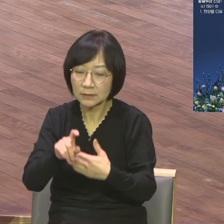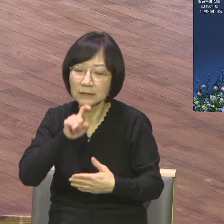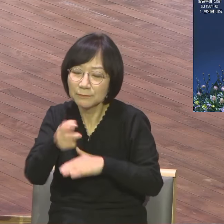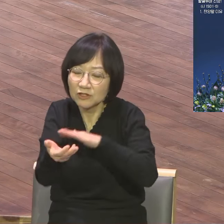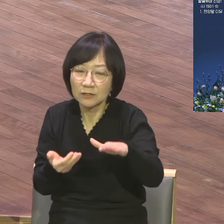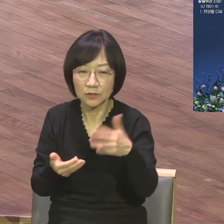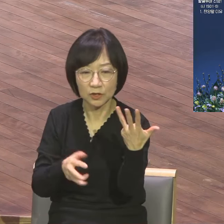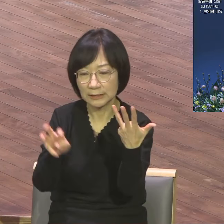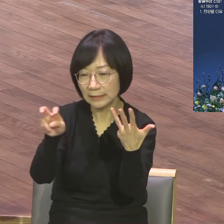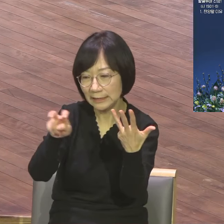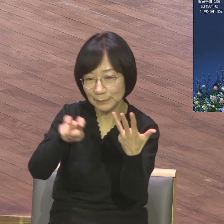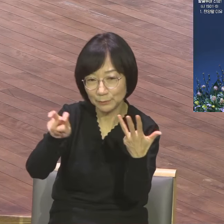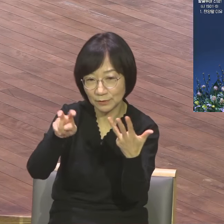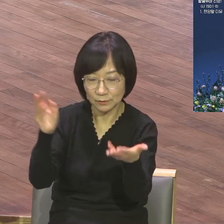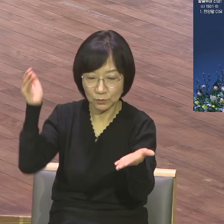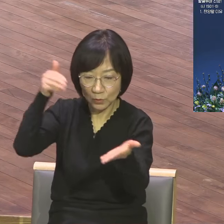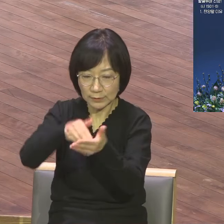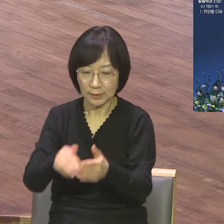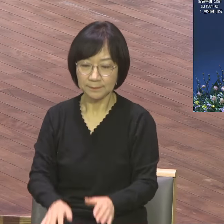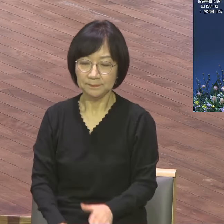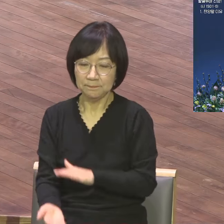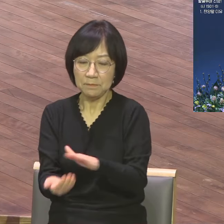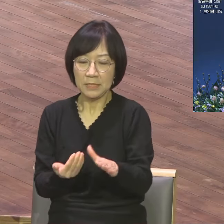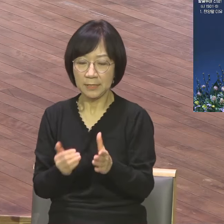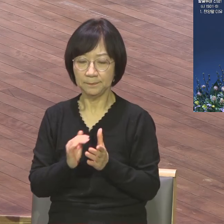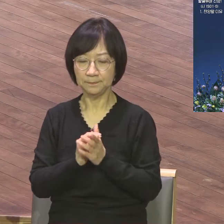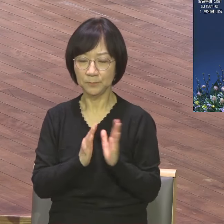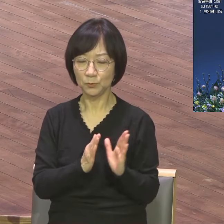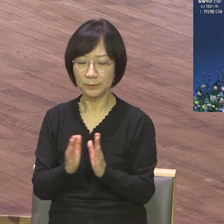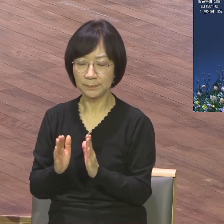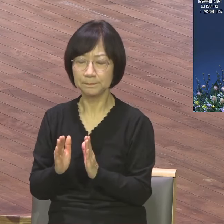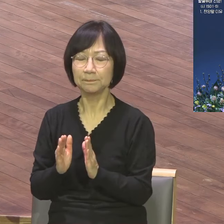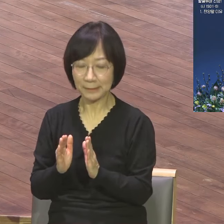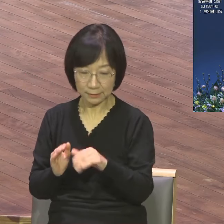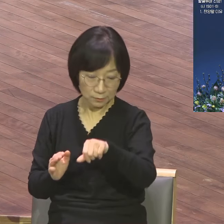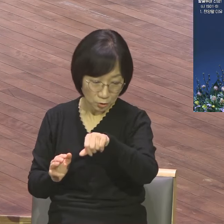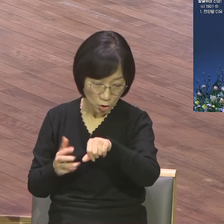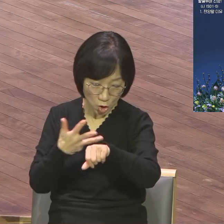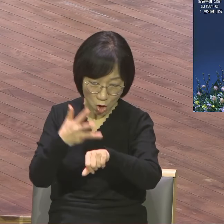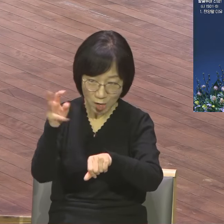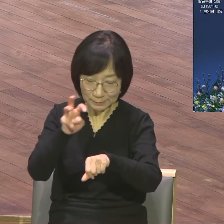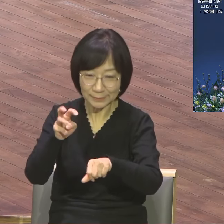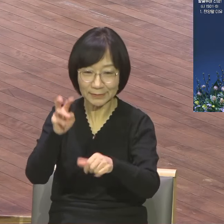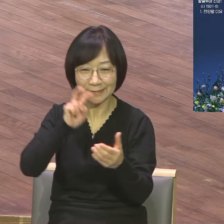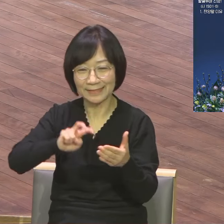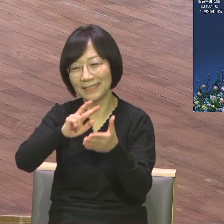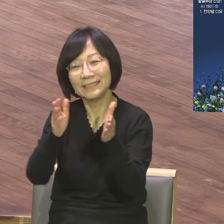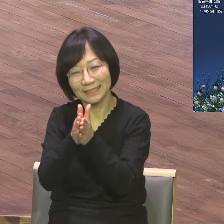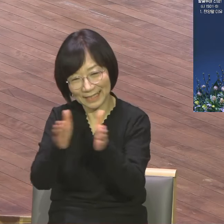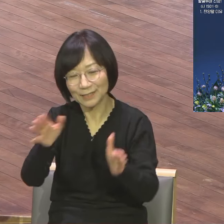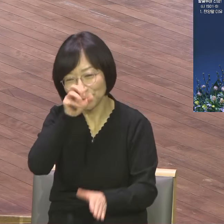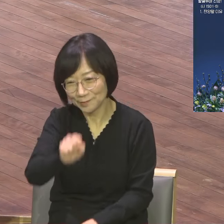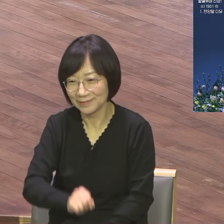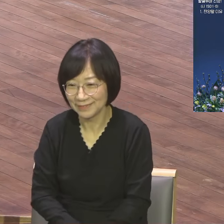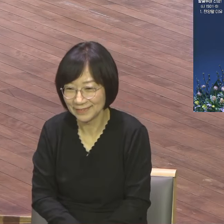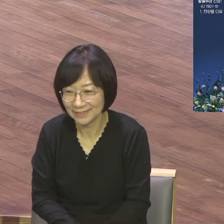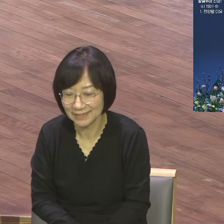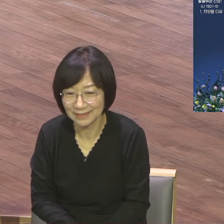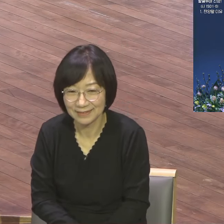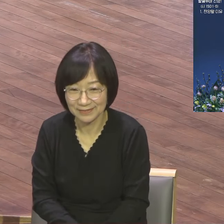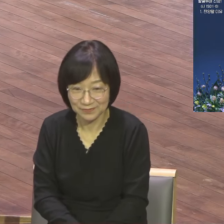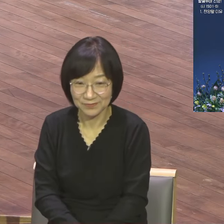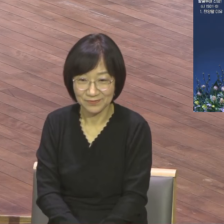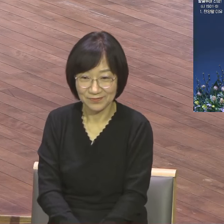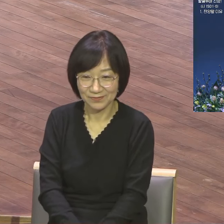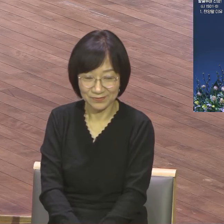딱 준비하고 그래야 예배 성공한다니까요. 허겁지겁 와가지고 무슨 은혜를 받겠어요. 응? 여러분 찬양도